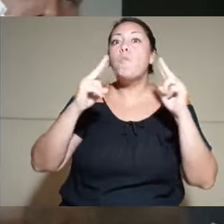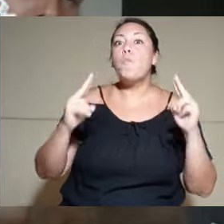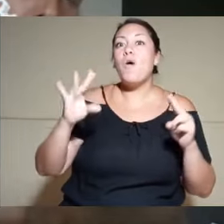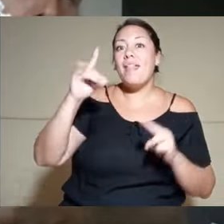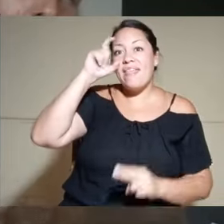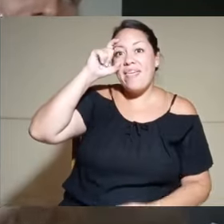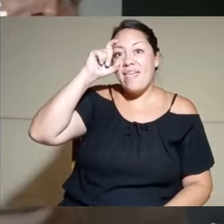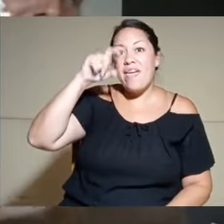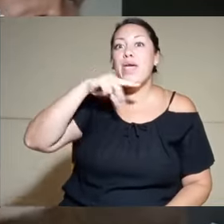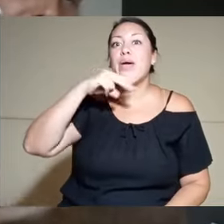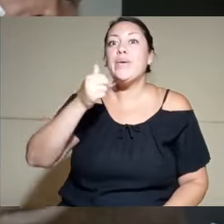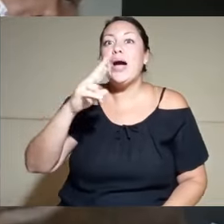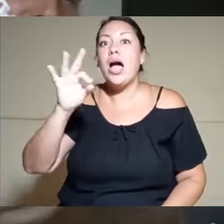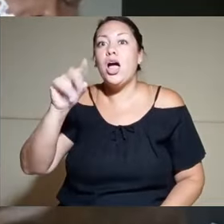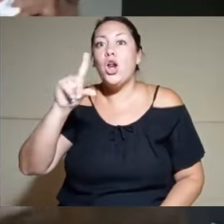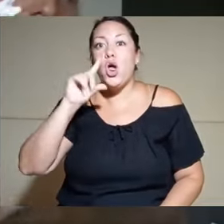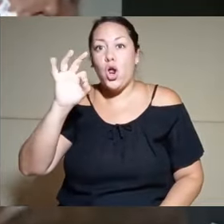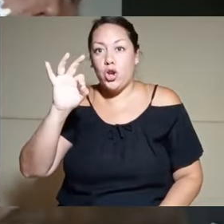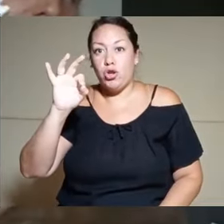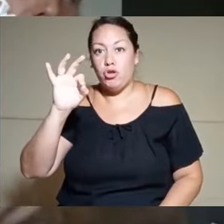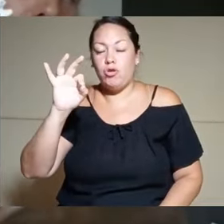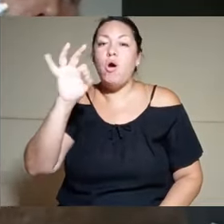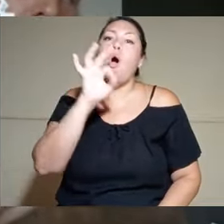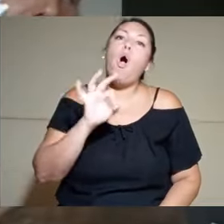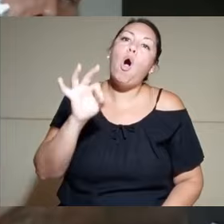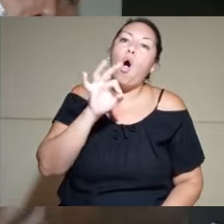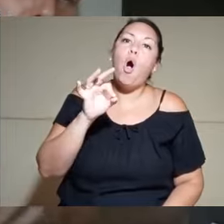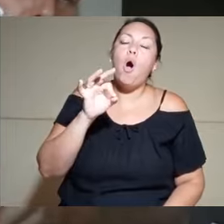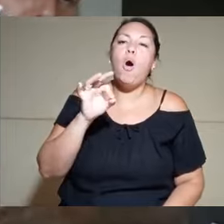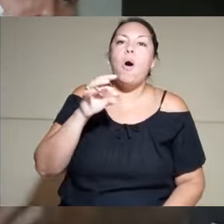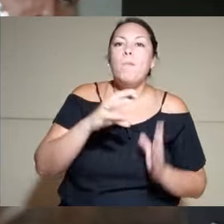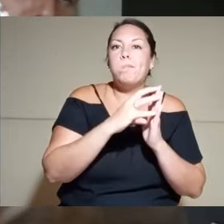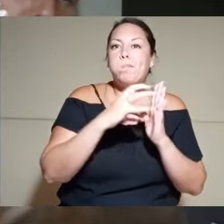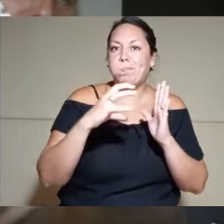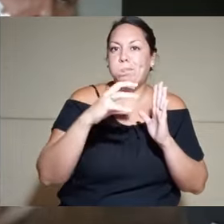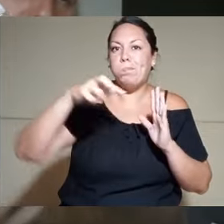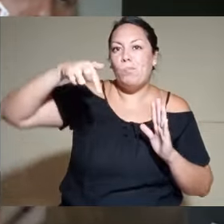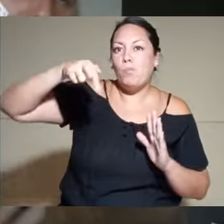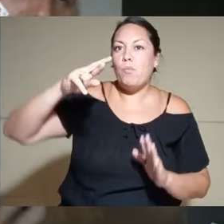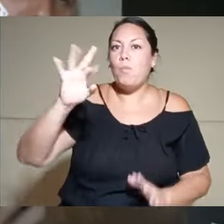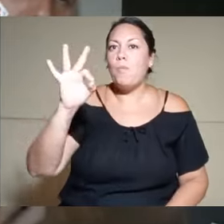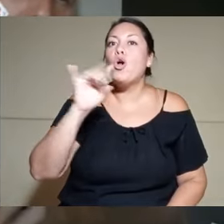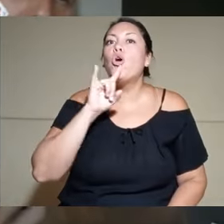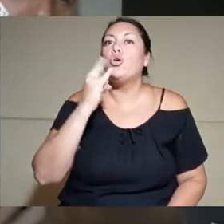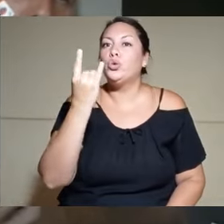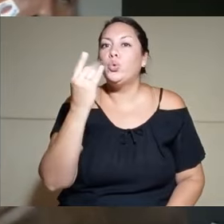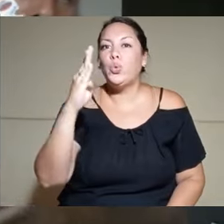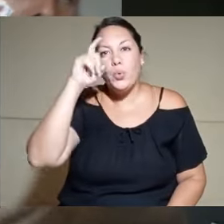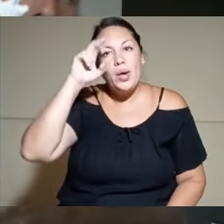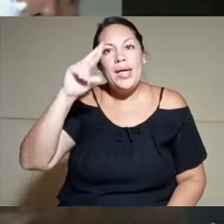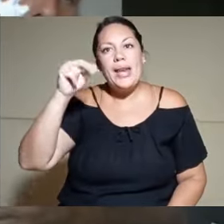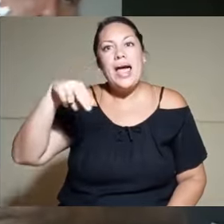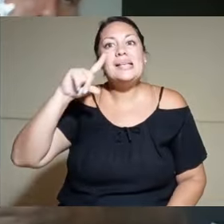disposición. Esta estructura ancha, bien ancha, que es lo que se llama puente de Barolio o protuberancia anular. Coincide justo